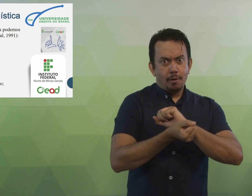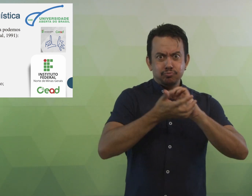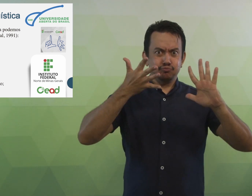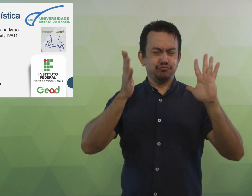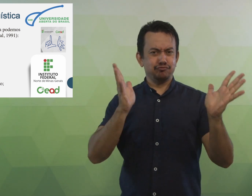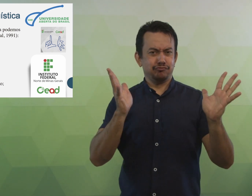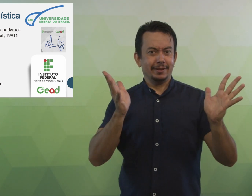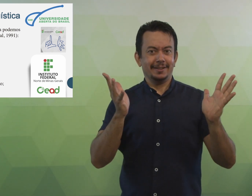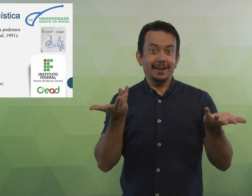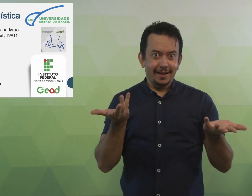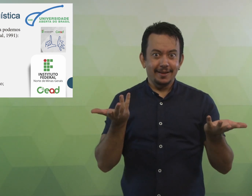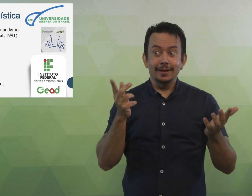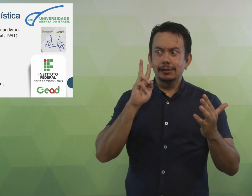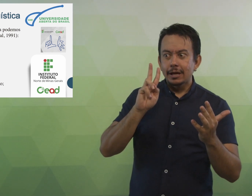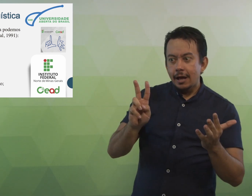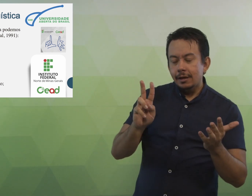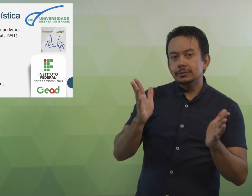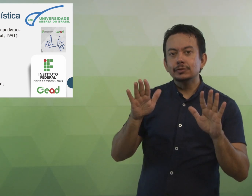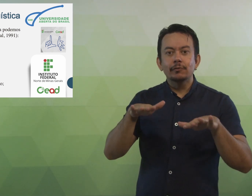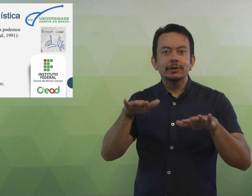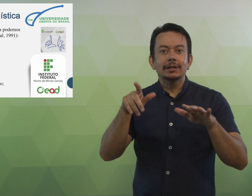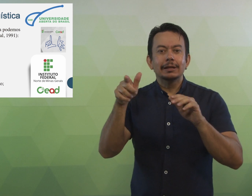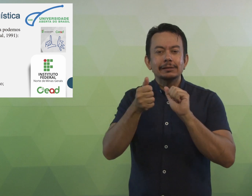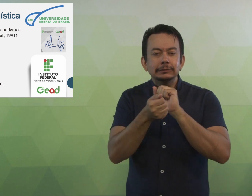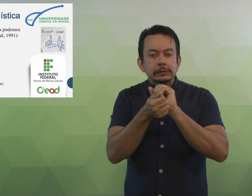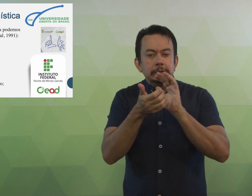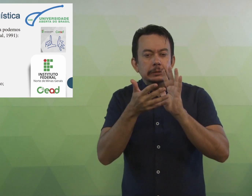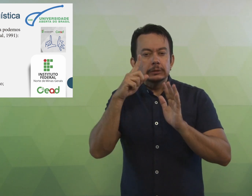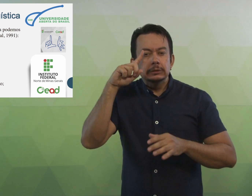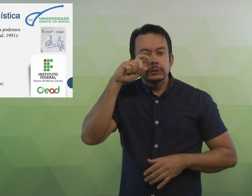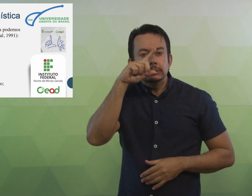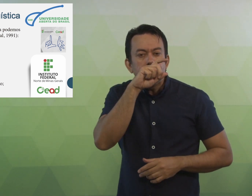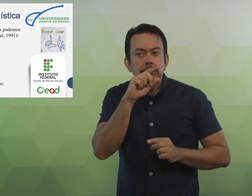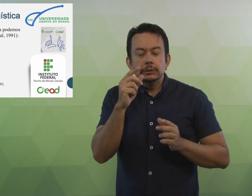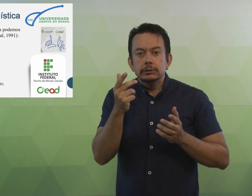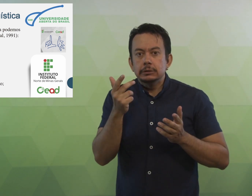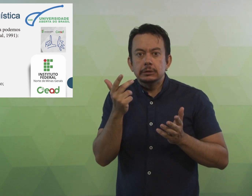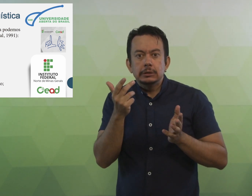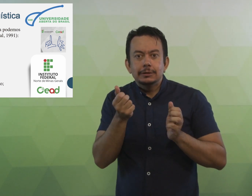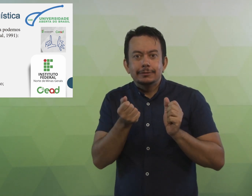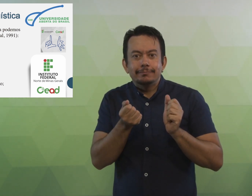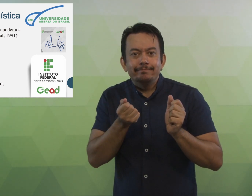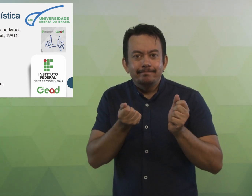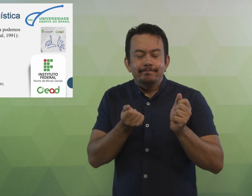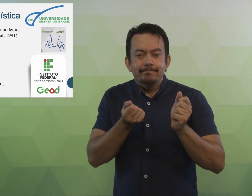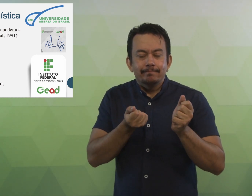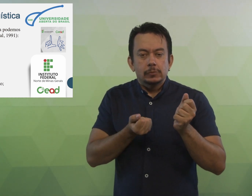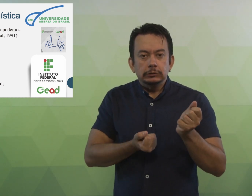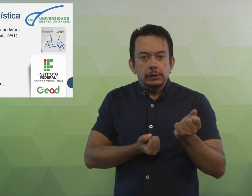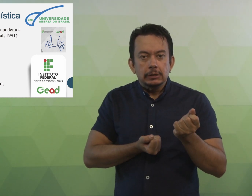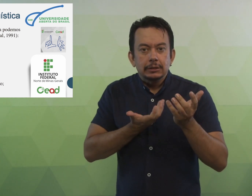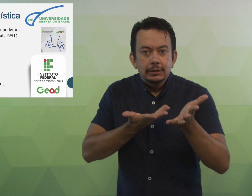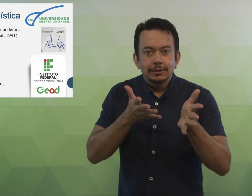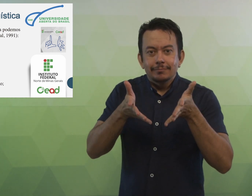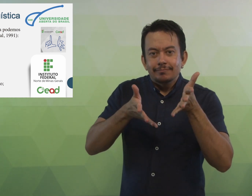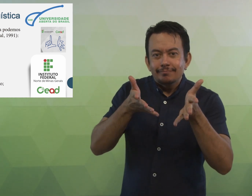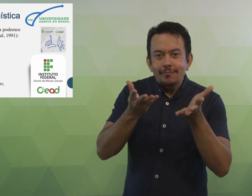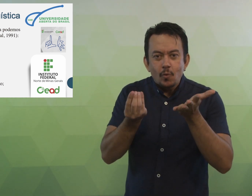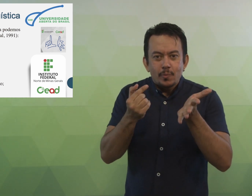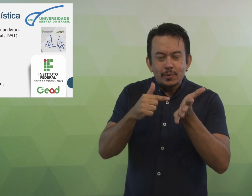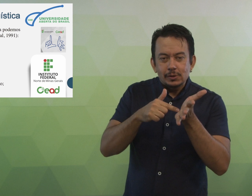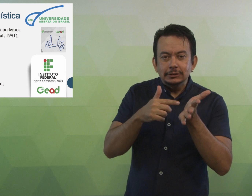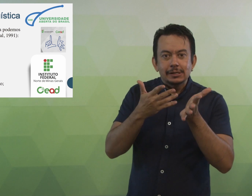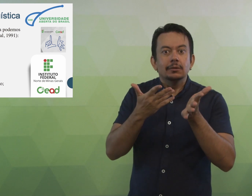mais básica ou se essa pessoa é um expert, consegue explicar ali de forma espetacular. Tem algumas pessoas que